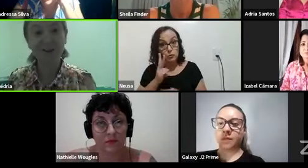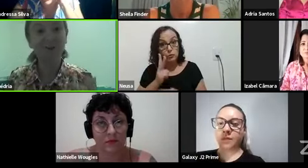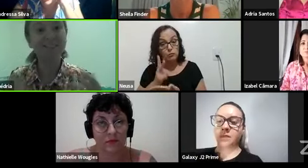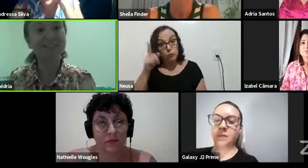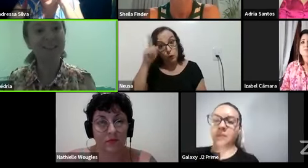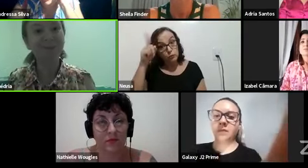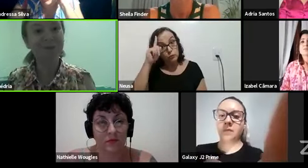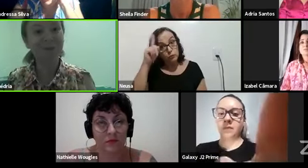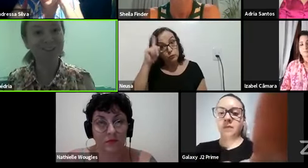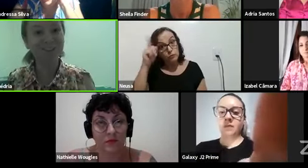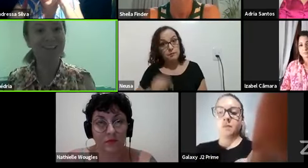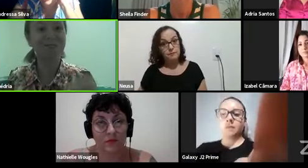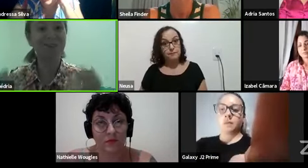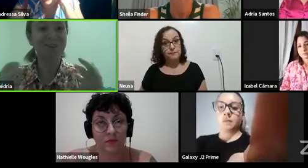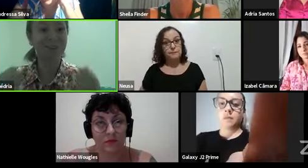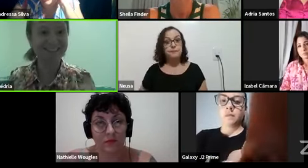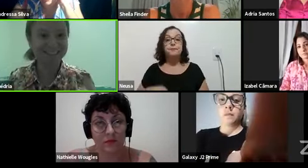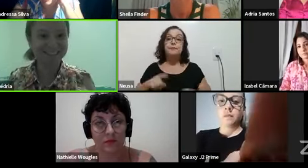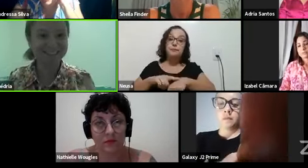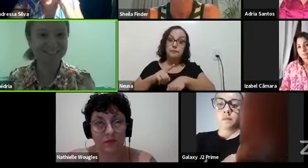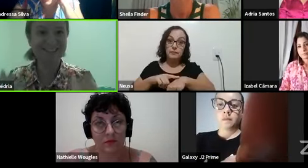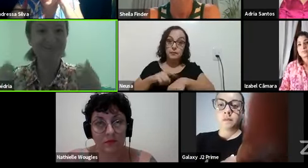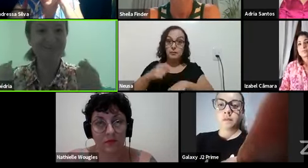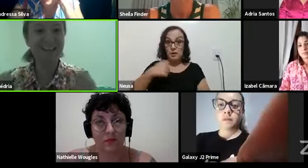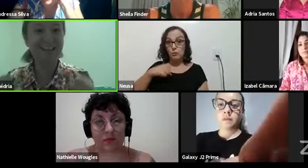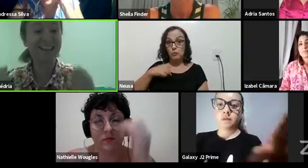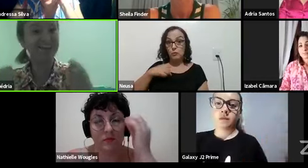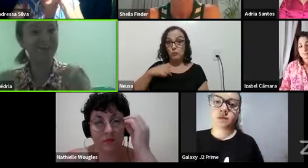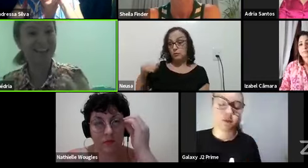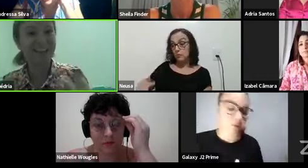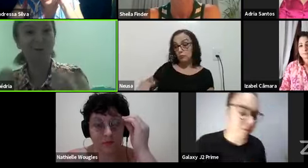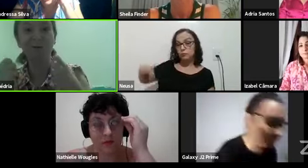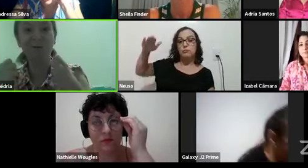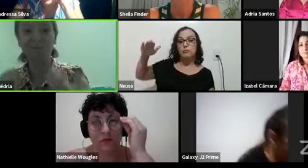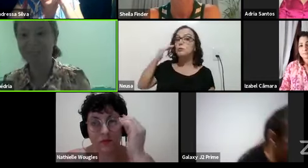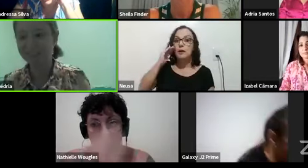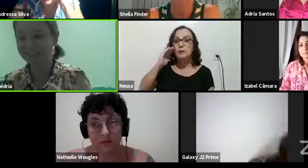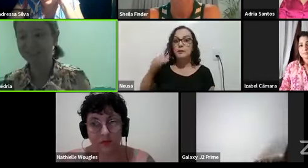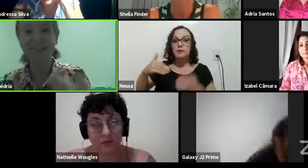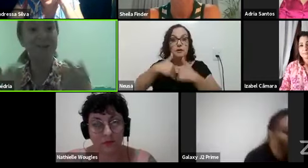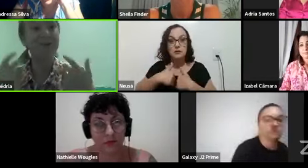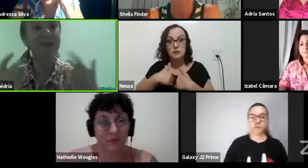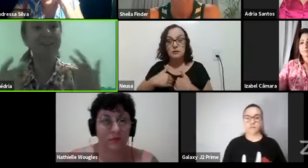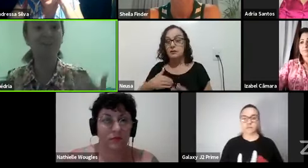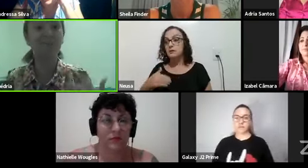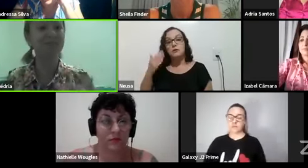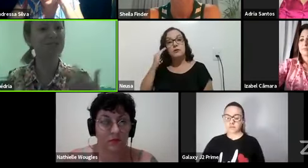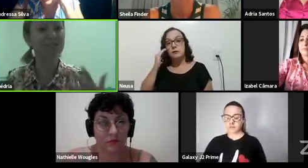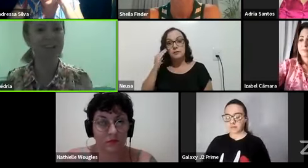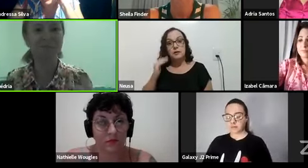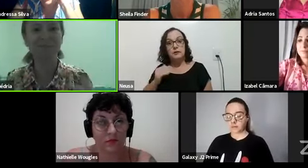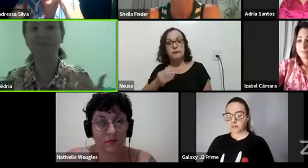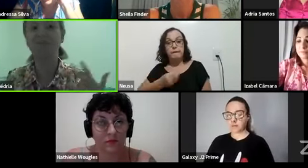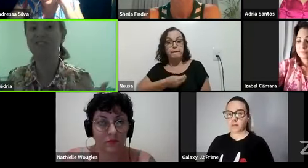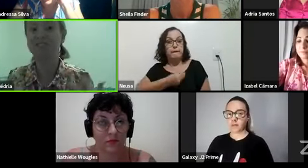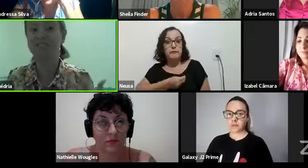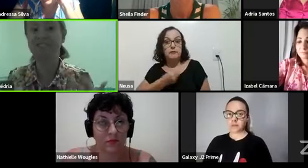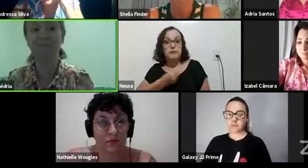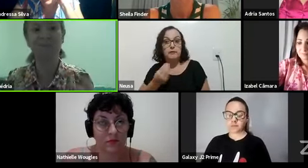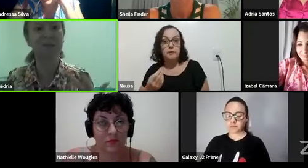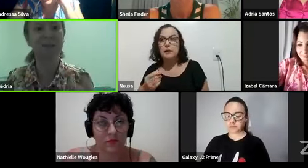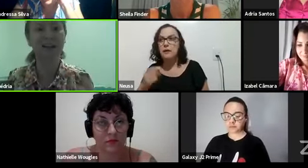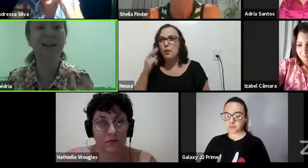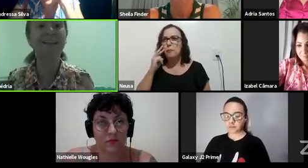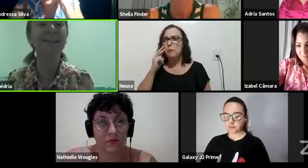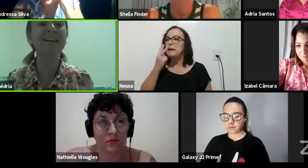funcionalidade. Porque esse tempo todo, enquanto eu crescia sem saber quem eu era ou o que eu tinha, e eu era só a pessoa estranha, a pessoa